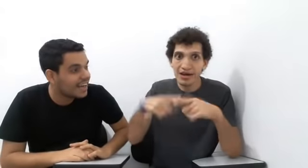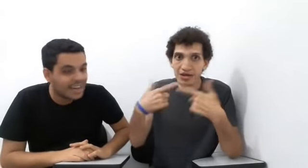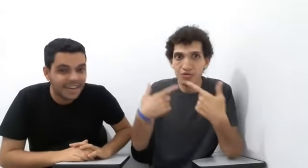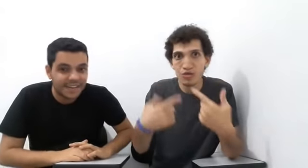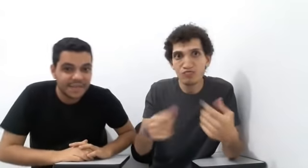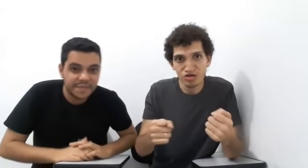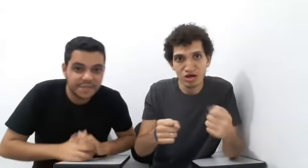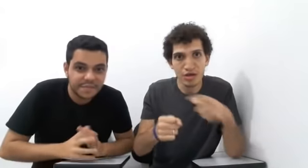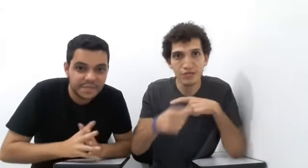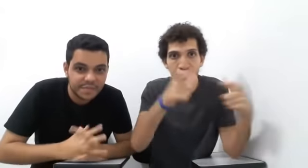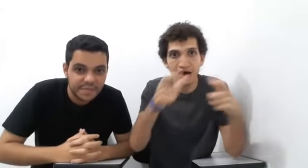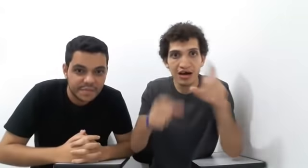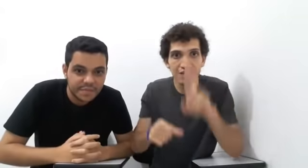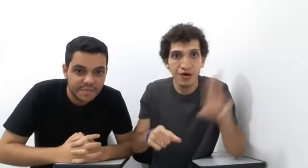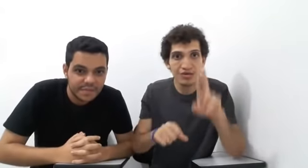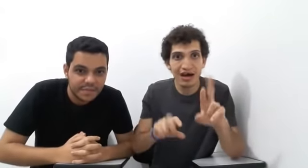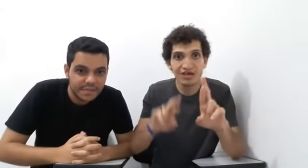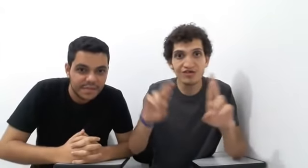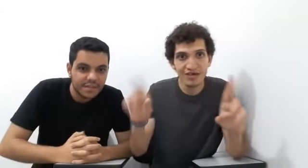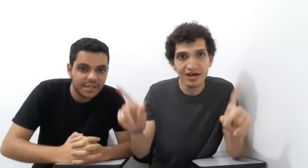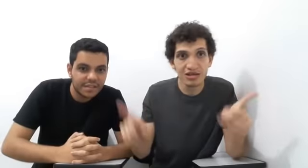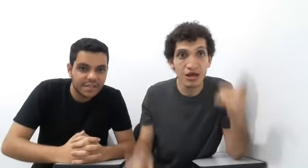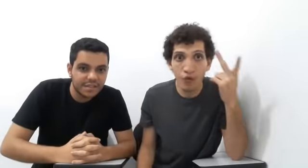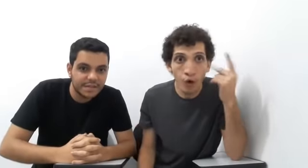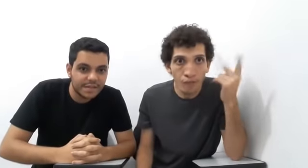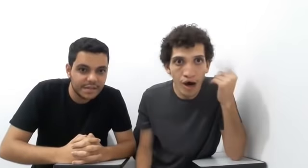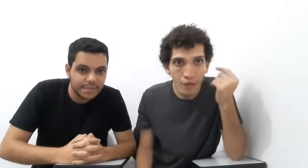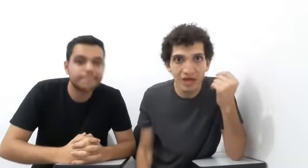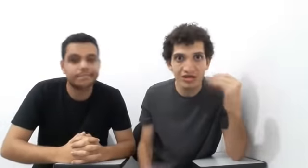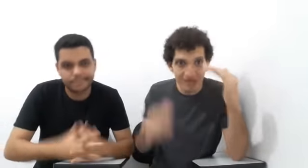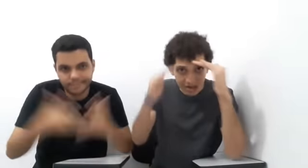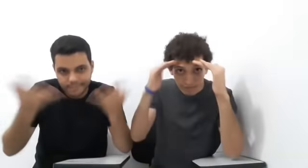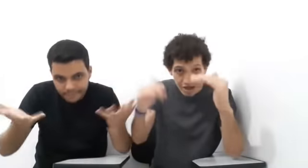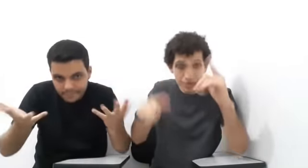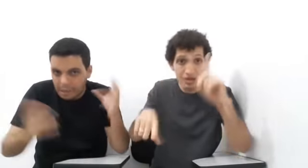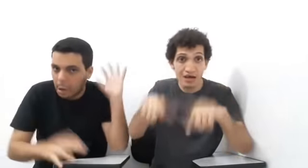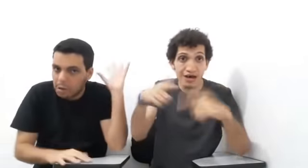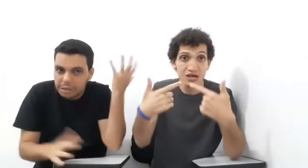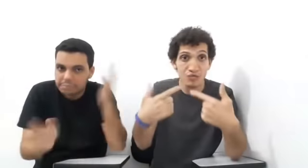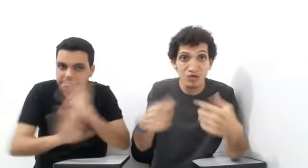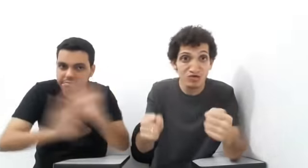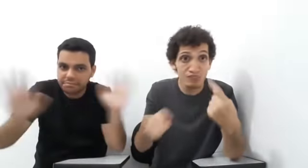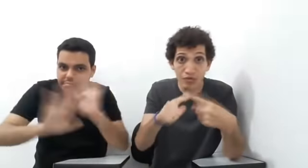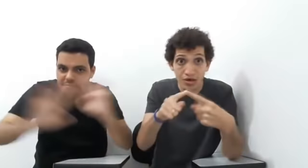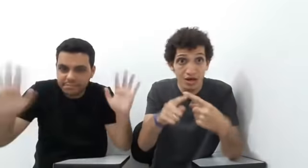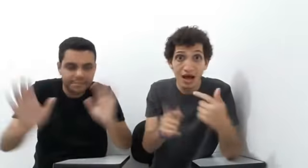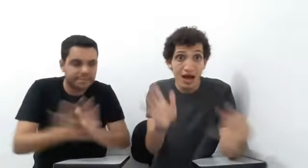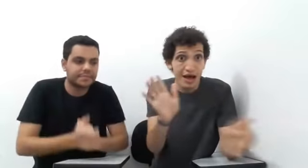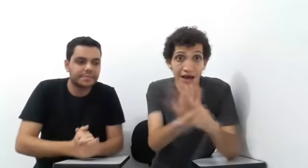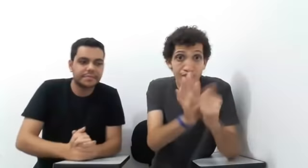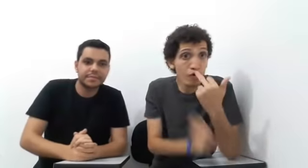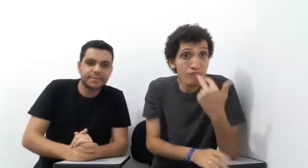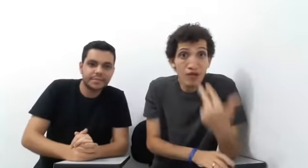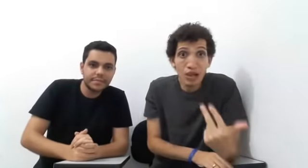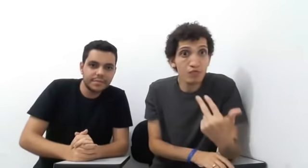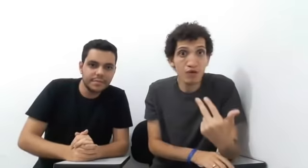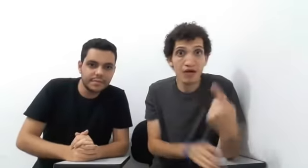variação linguística, né? Tem lugar que vai usar aí diferente, é normal, né? E respeita aí a variação linguística porque é próprio da língua, né? Tem